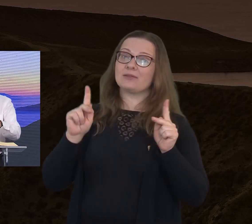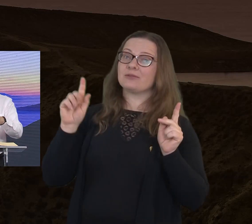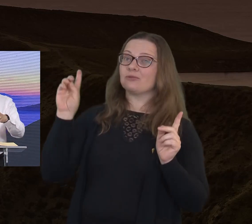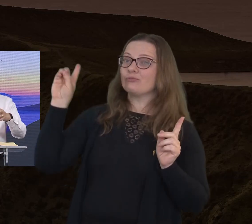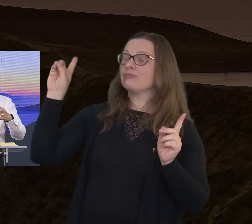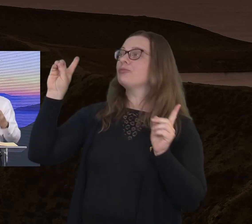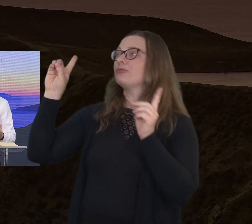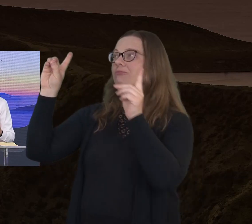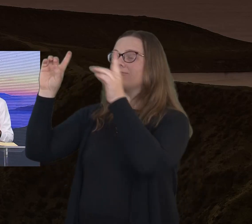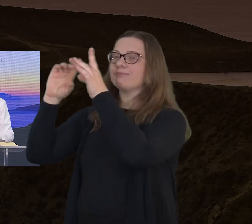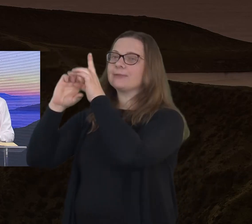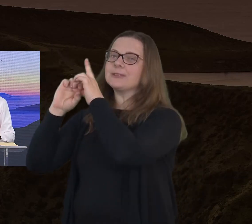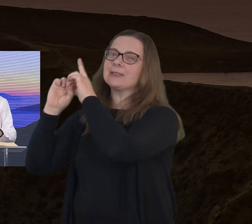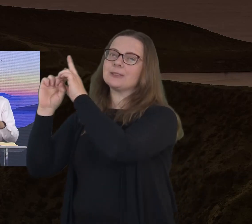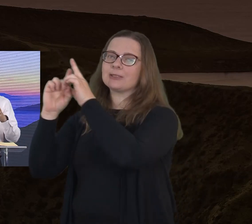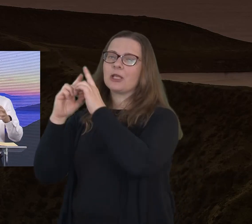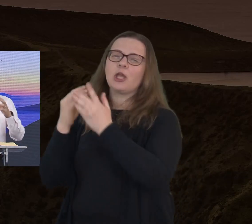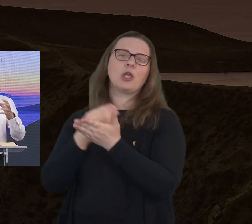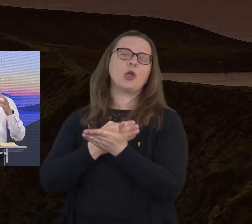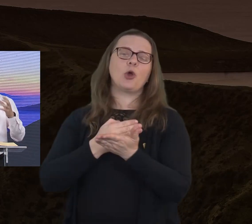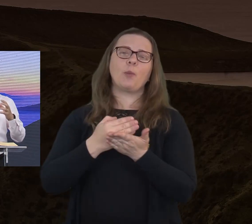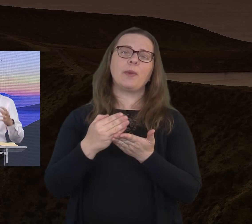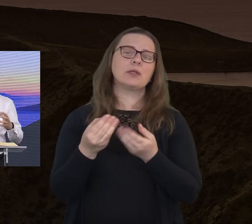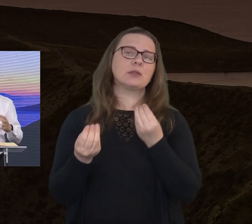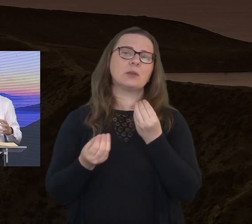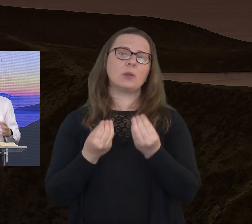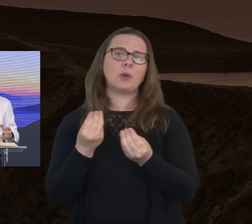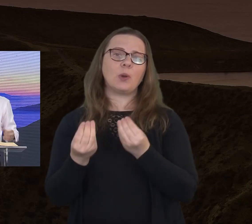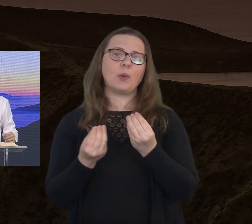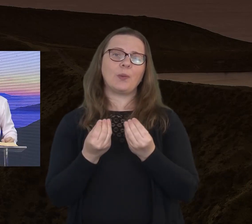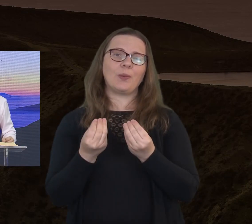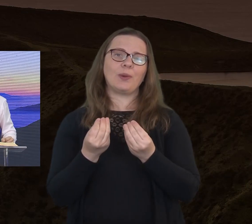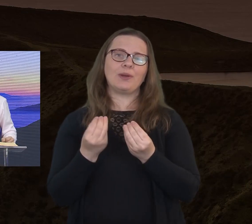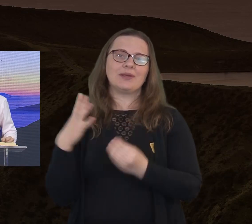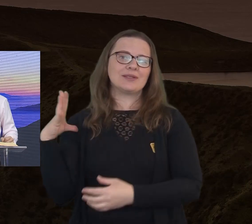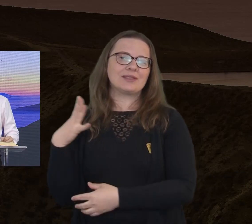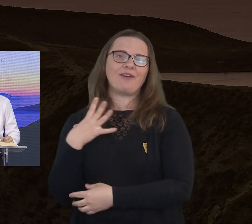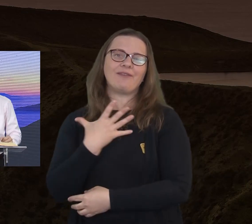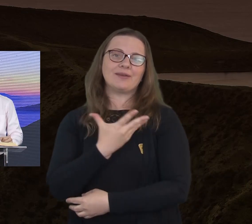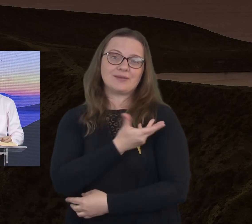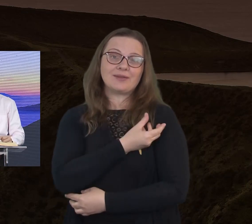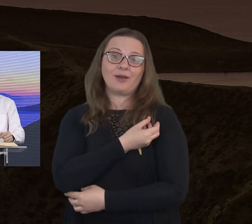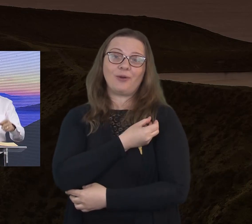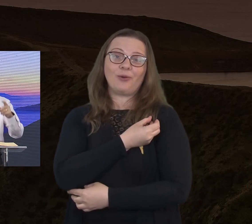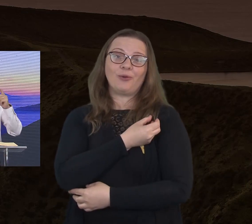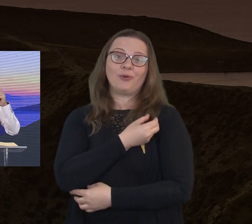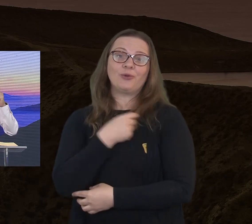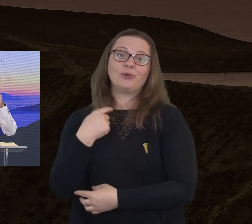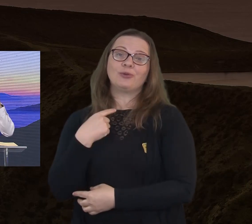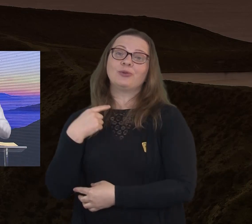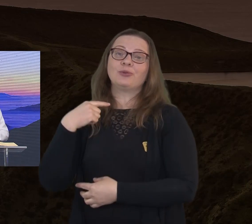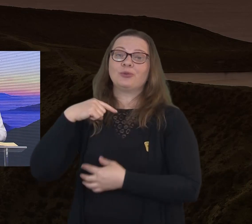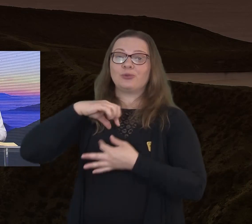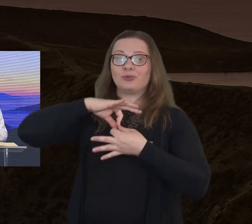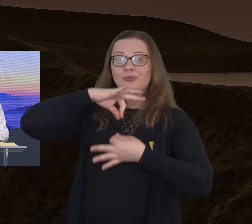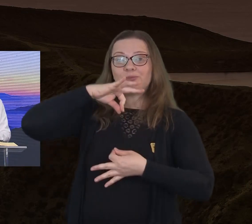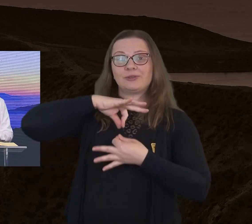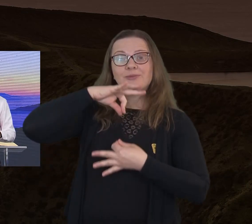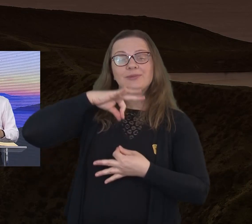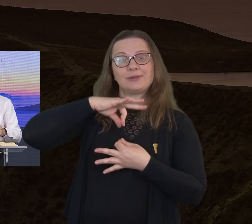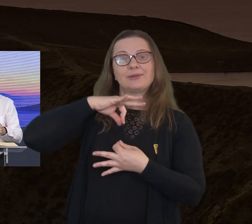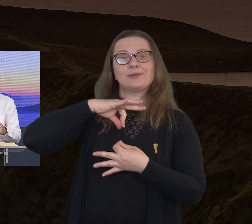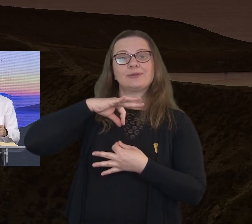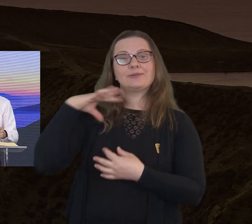reconciliação começa pela salvação do nosso espírito. Então, por causa da obra redentora de